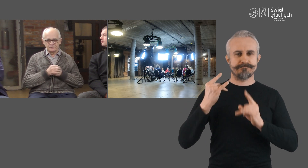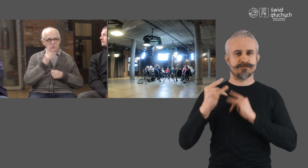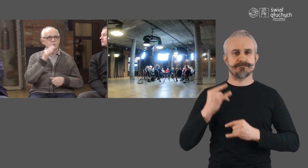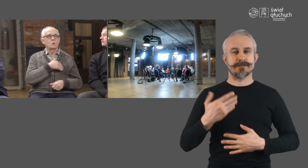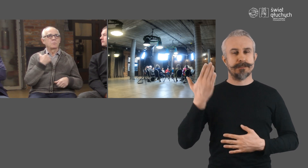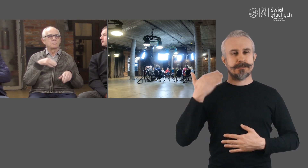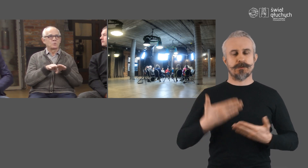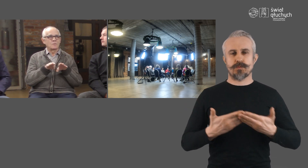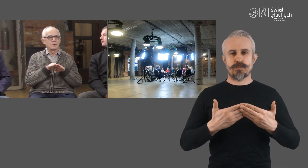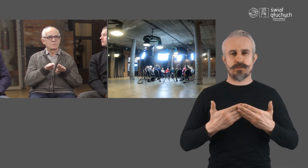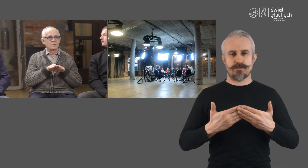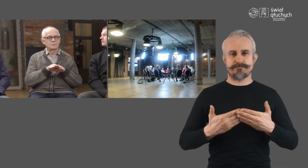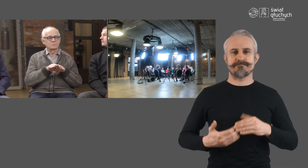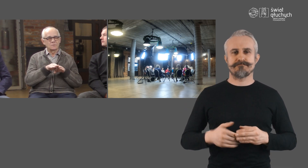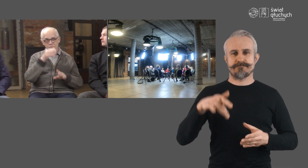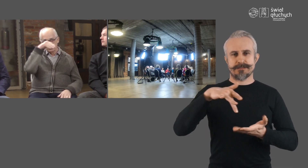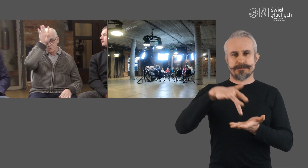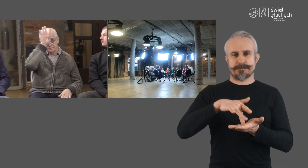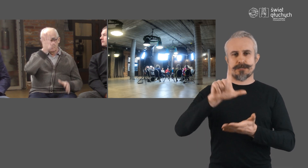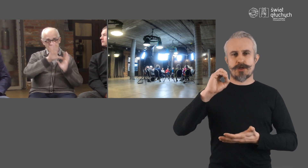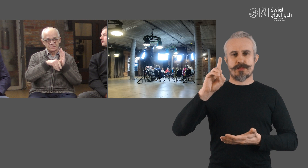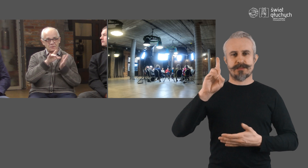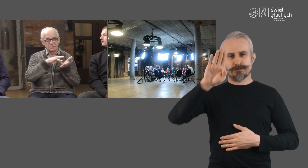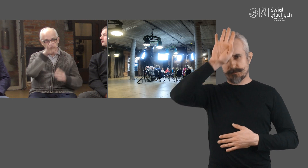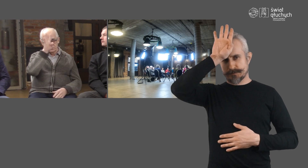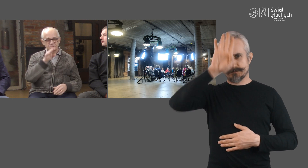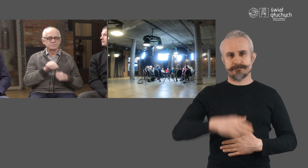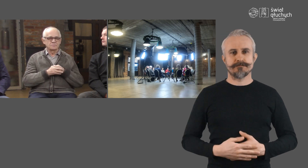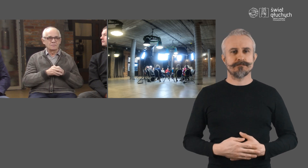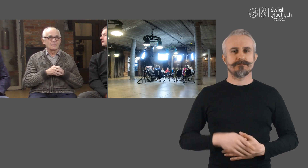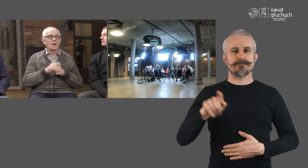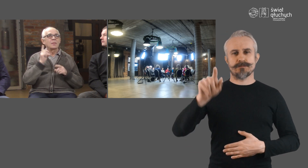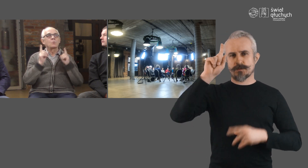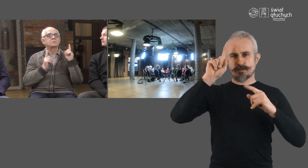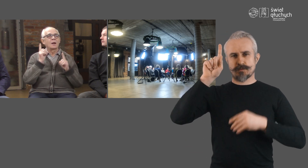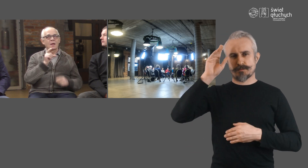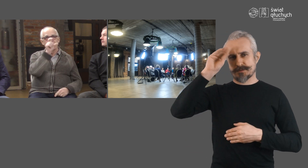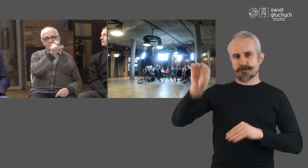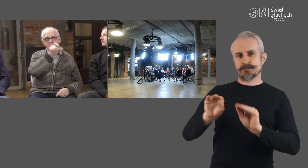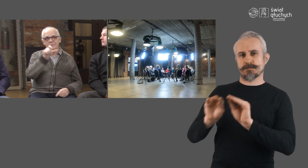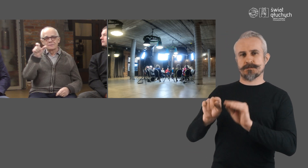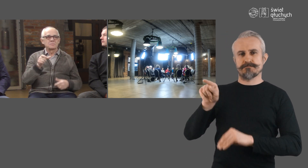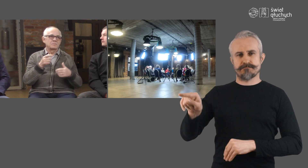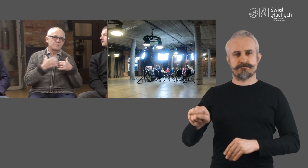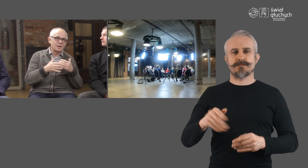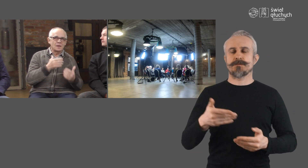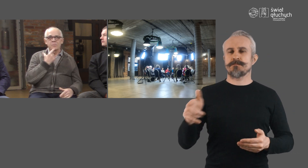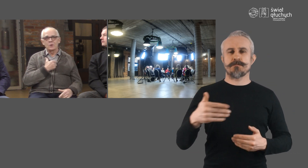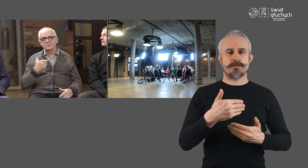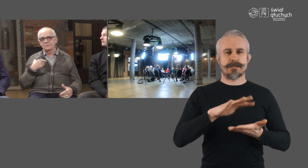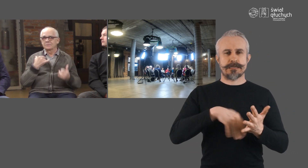Ja opowiem moją historię. W szkole podstawowej byłem w Łodzi, w mieście Łodzi.